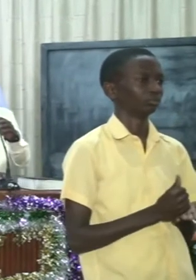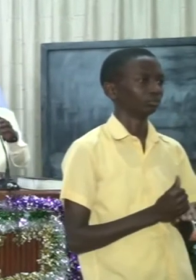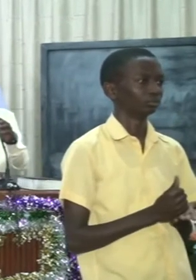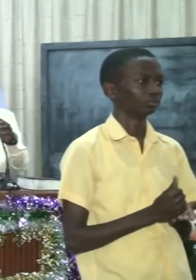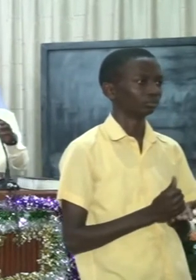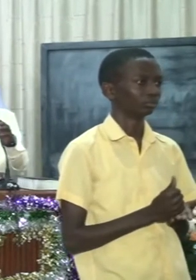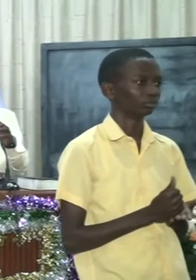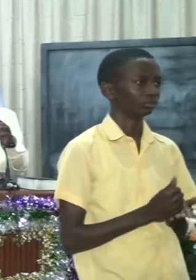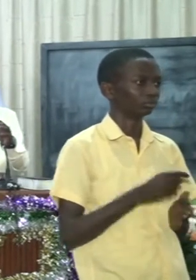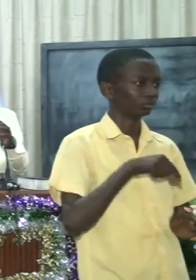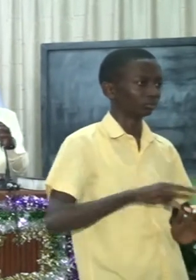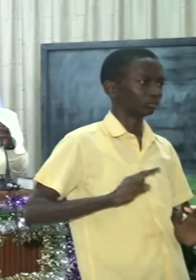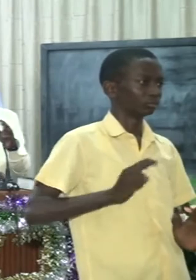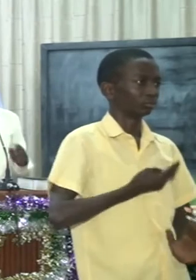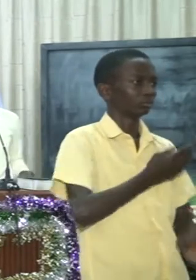Amen.